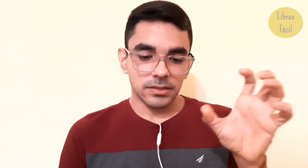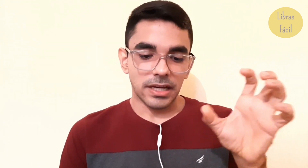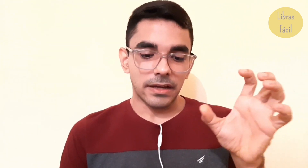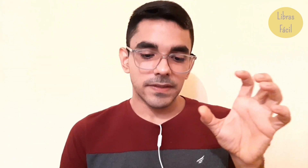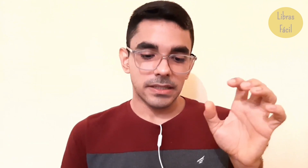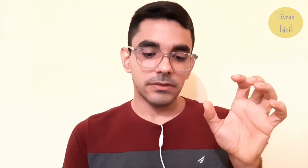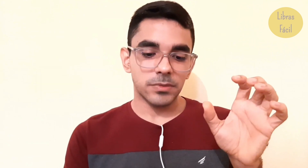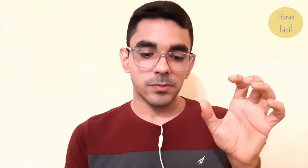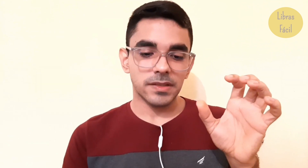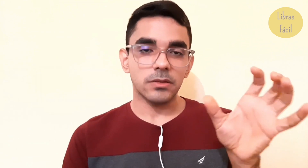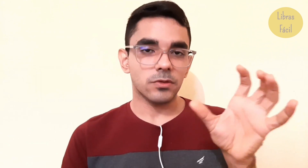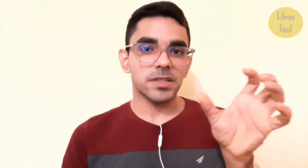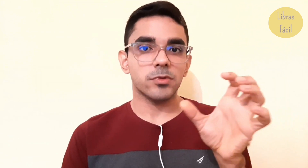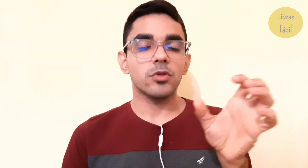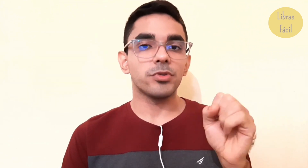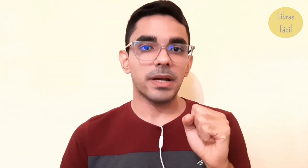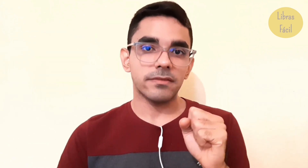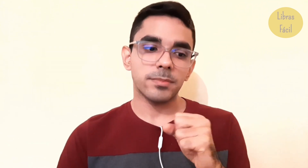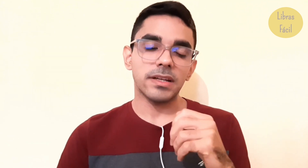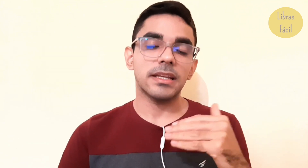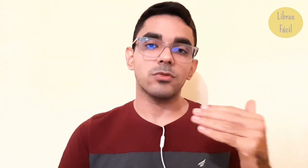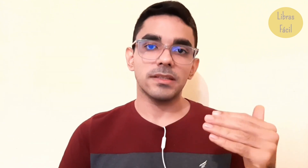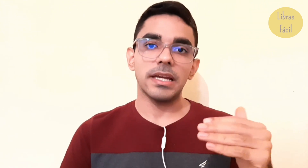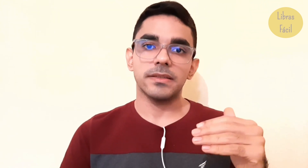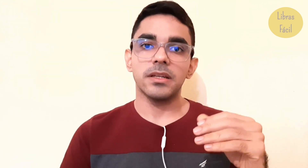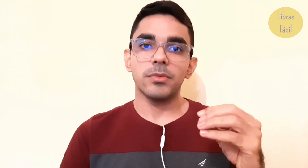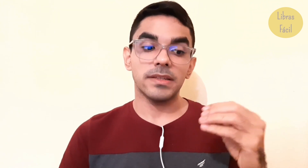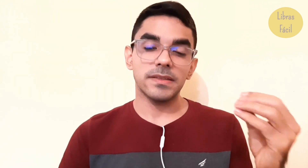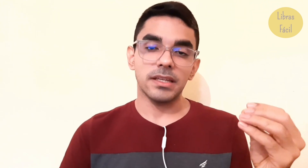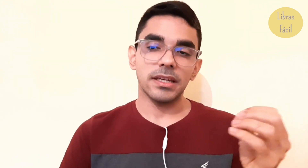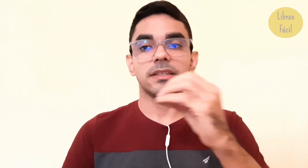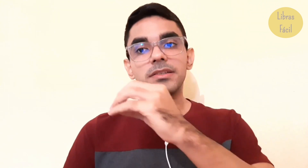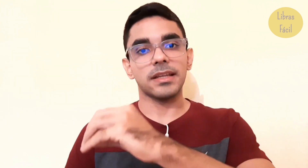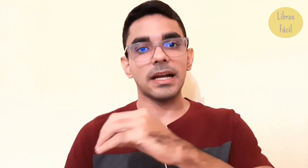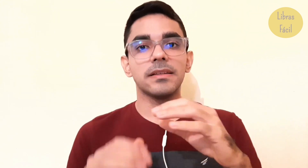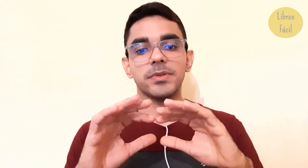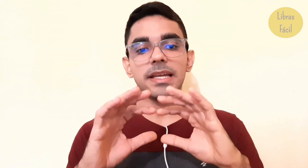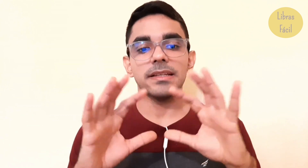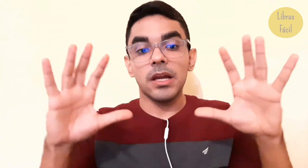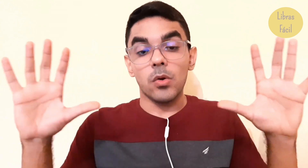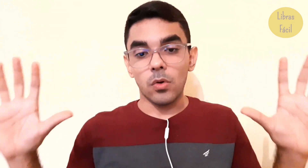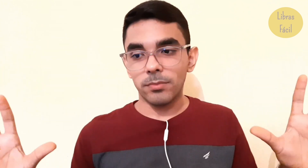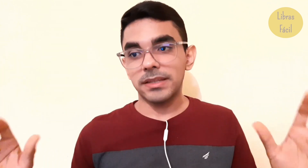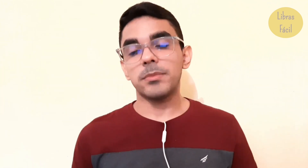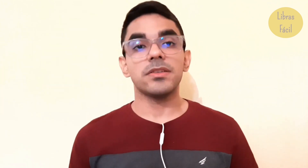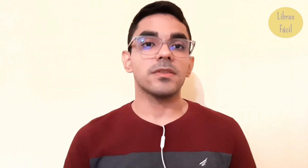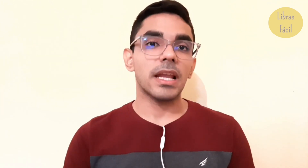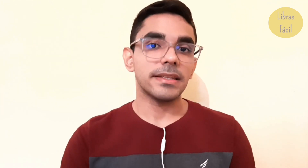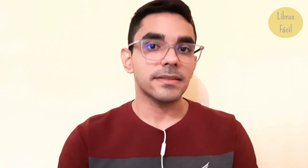chaves ali, os mesmos signos, os mesmos grupos de palavras para falar das duas ideias, porque ser e estar são ideias completamente isoladas na